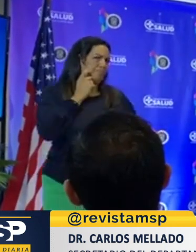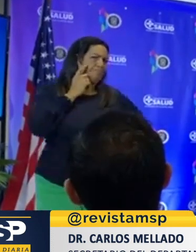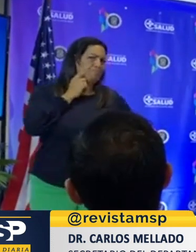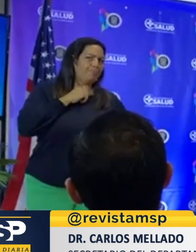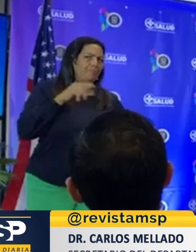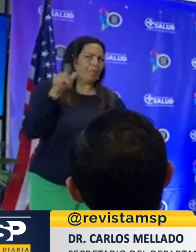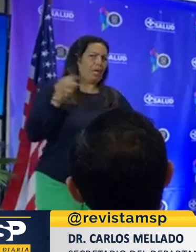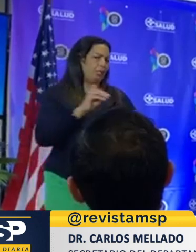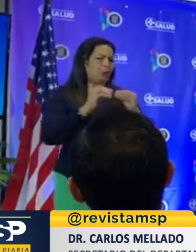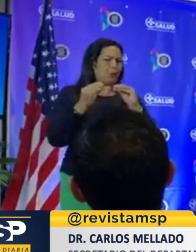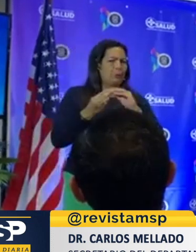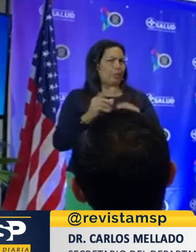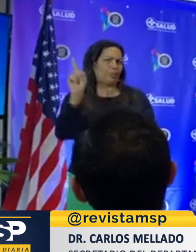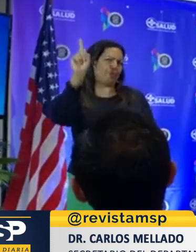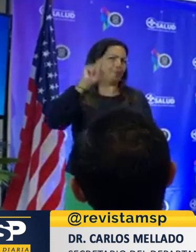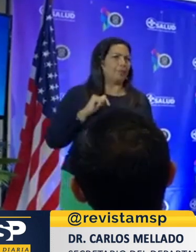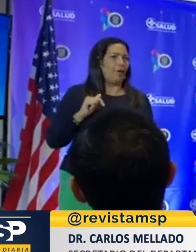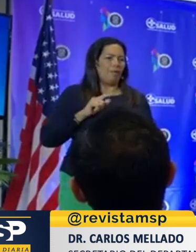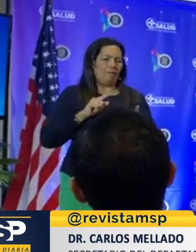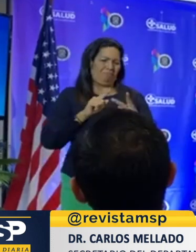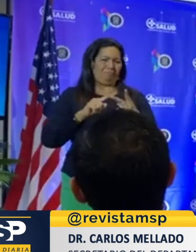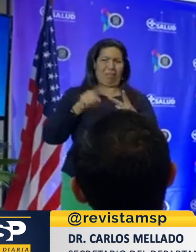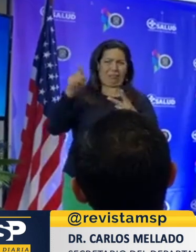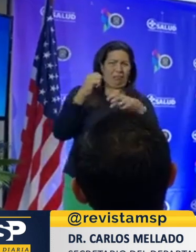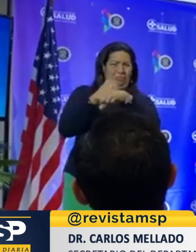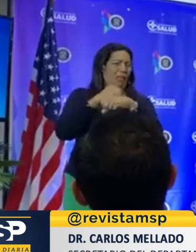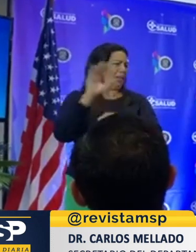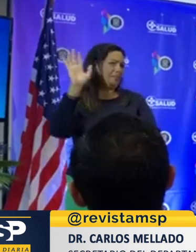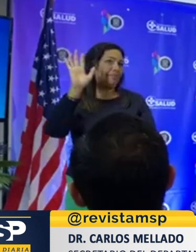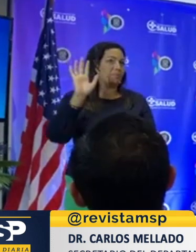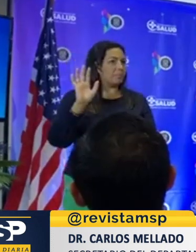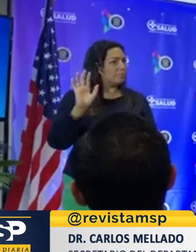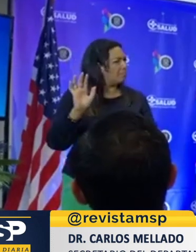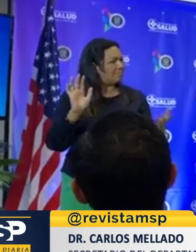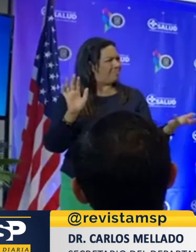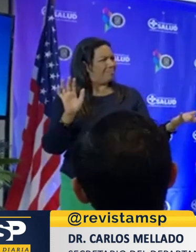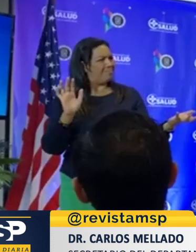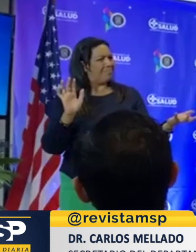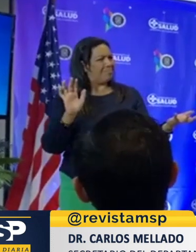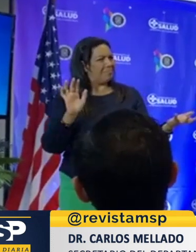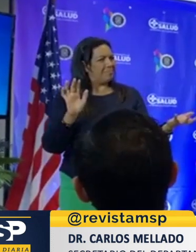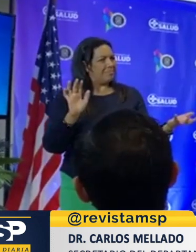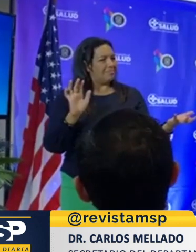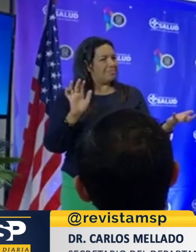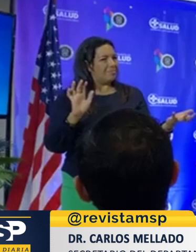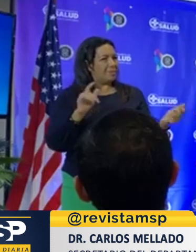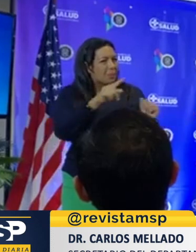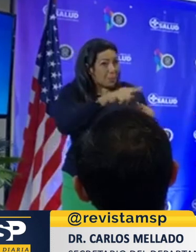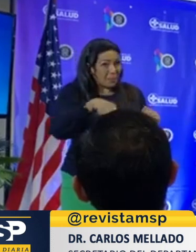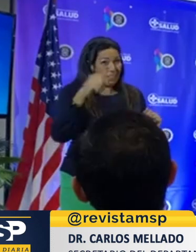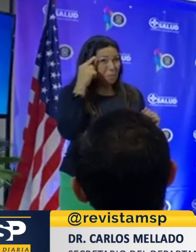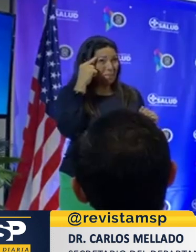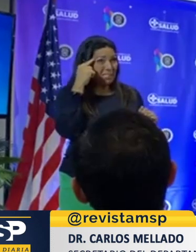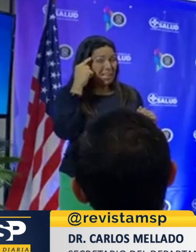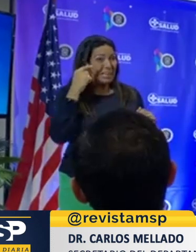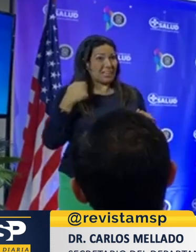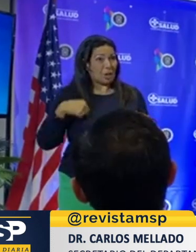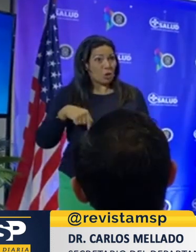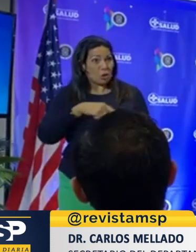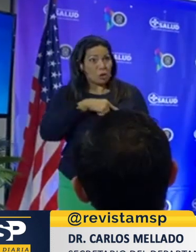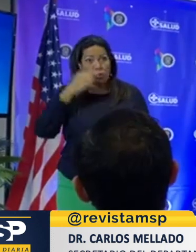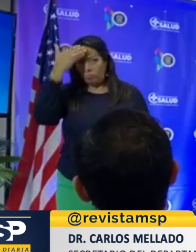estadísticas, cuestionar al Departamento de Salud y hacer entender como que se van a tapar estadísticas. ¿Por